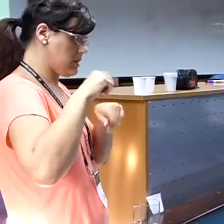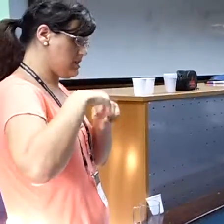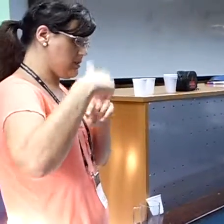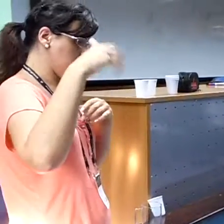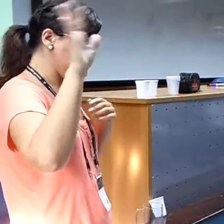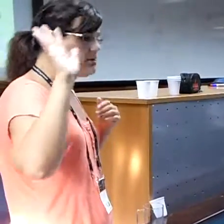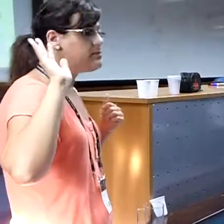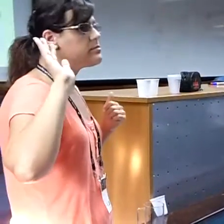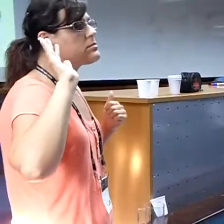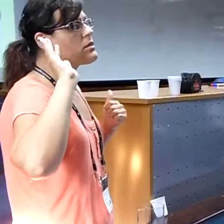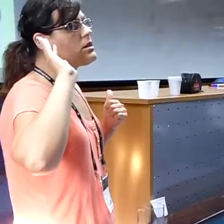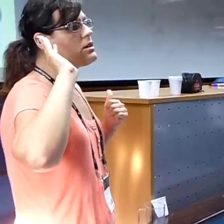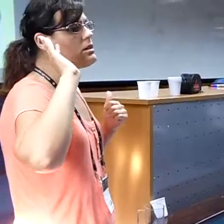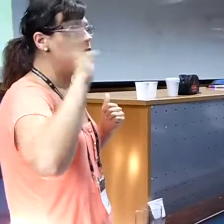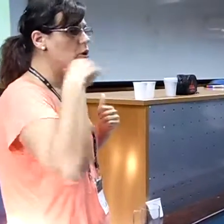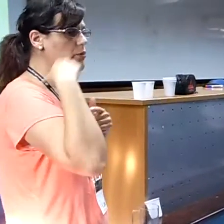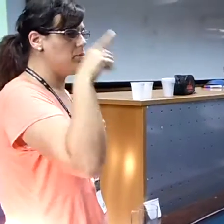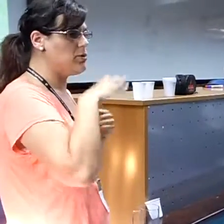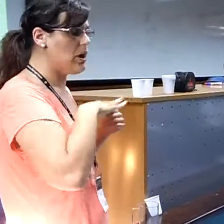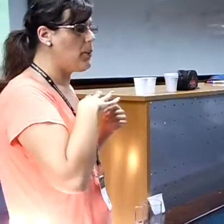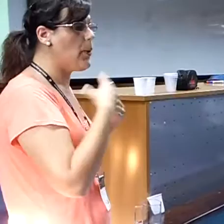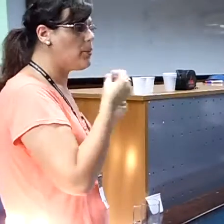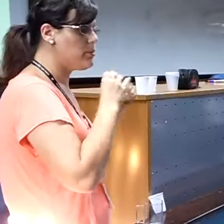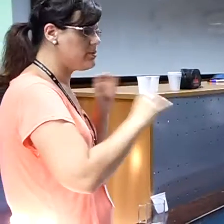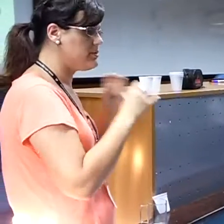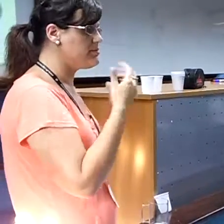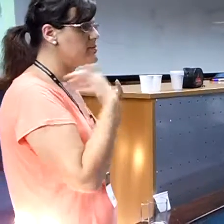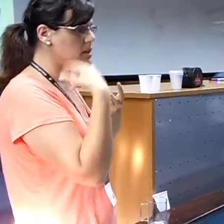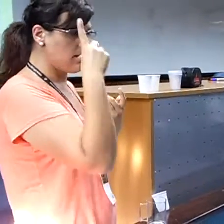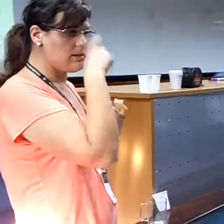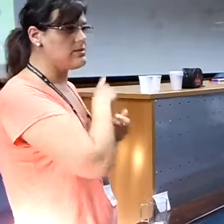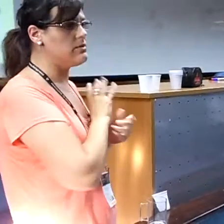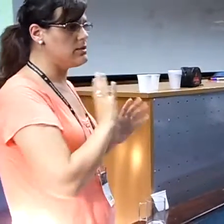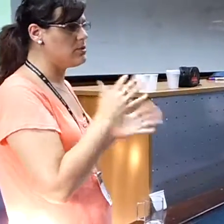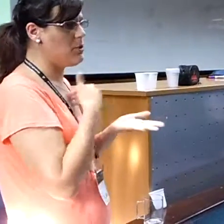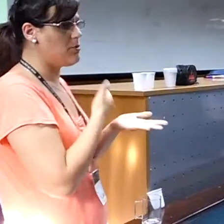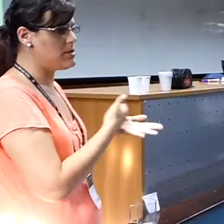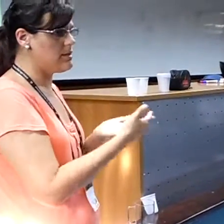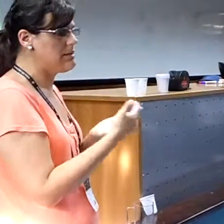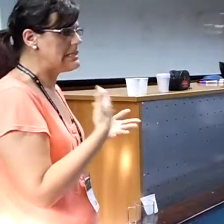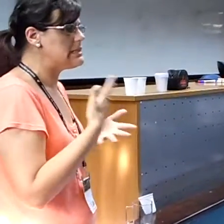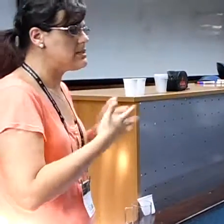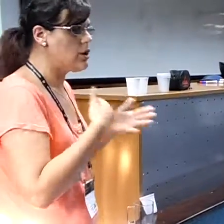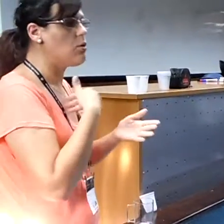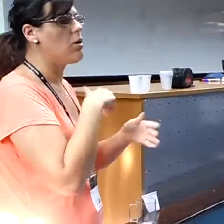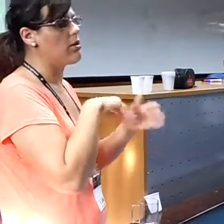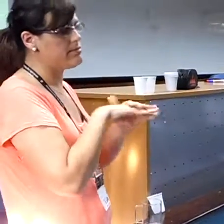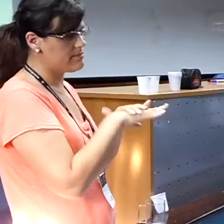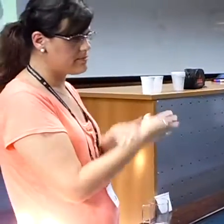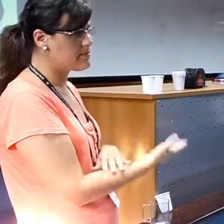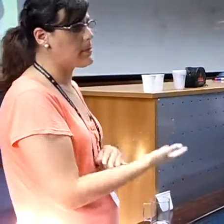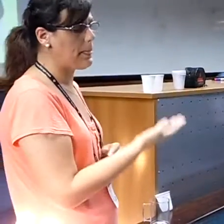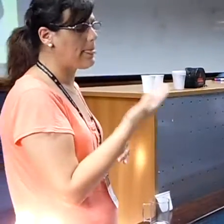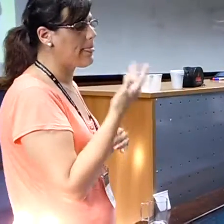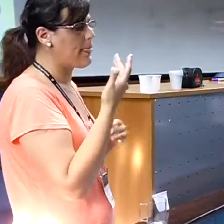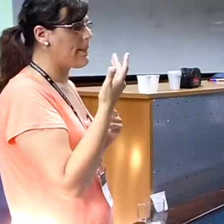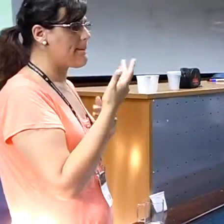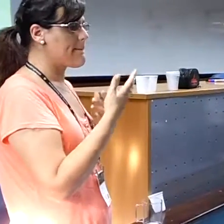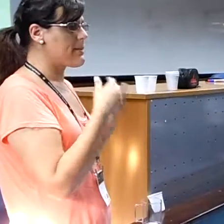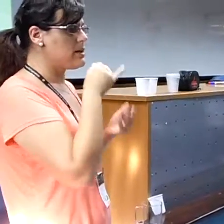Federal de Santa Catarina, que é uma referência no mundo todo, mas eu fui para Portugal, então, no início eu tive